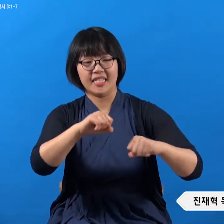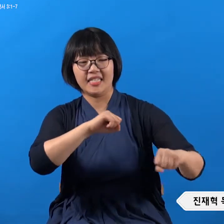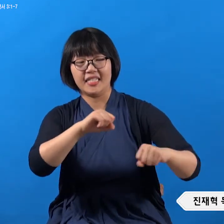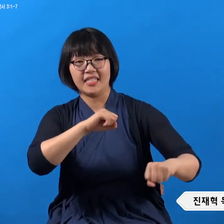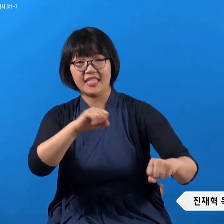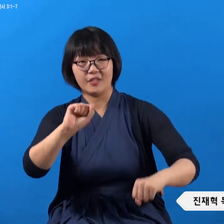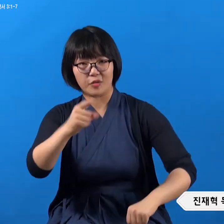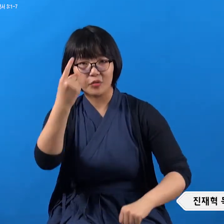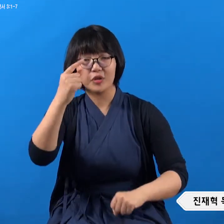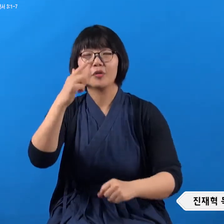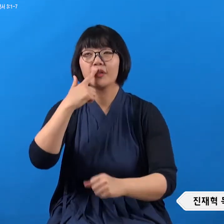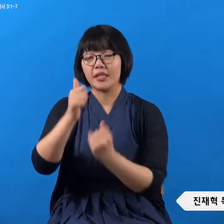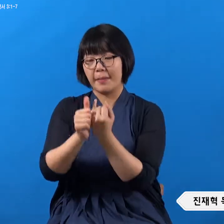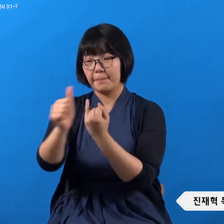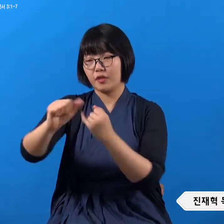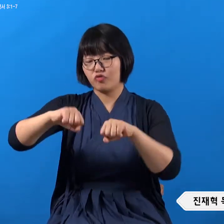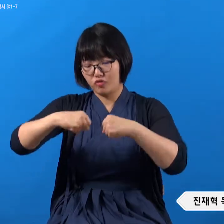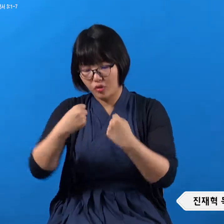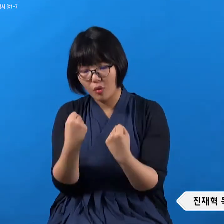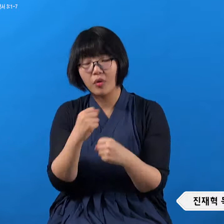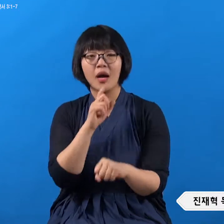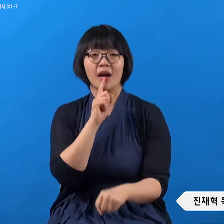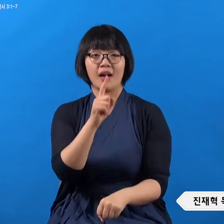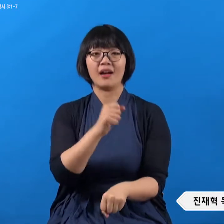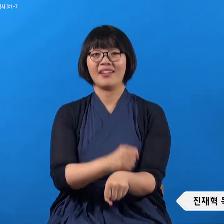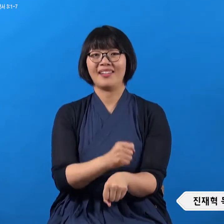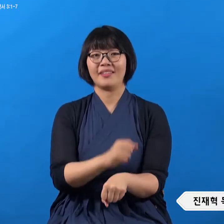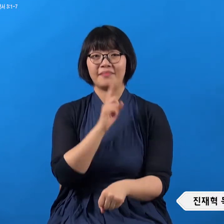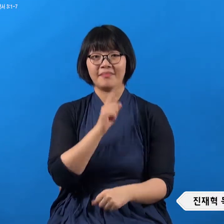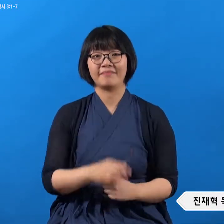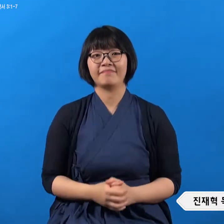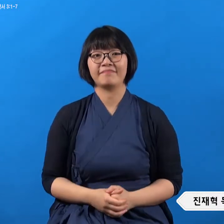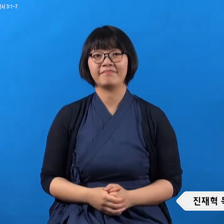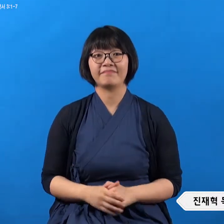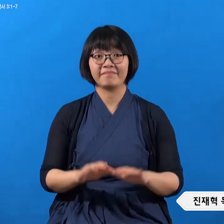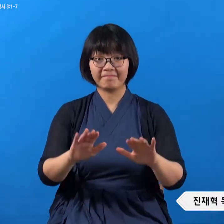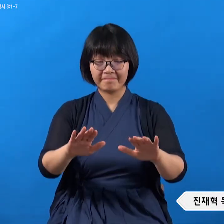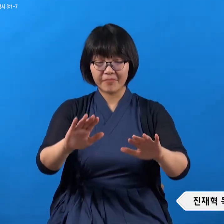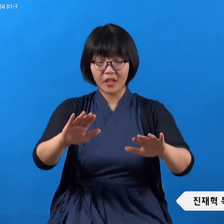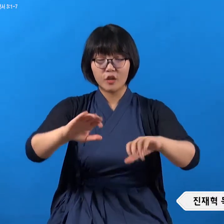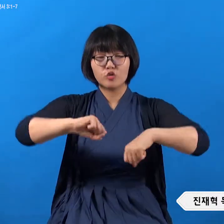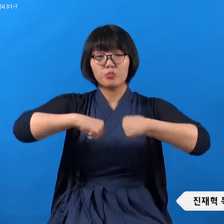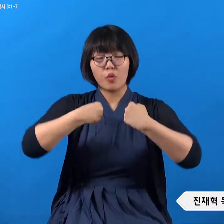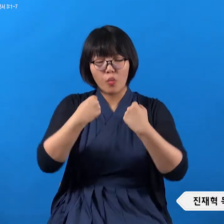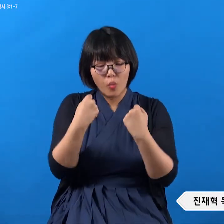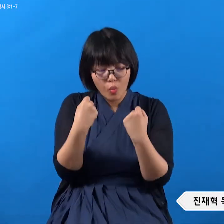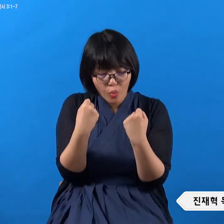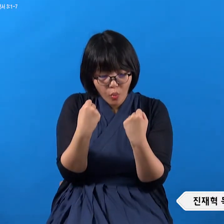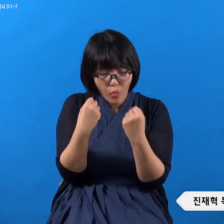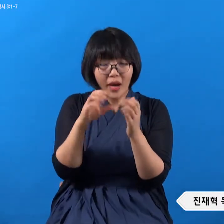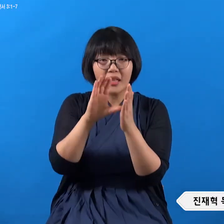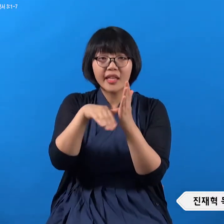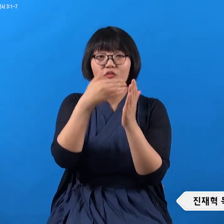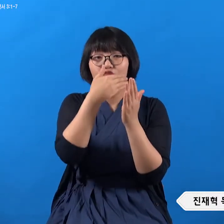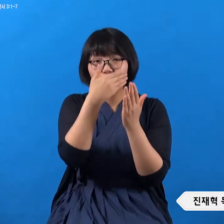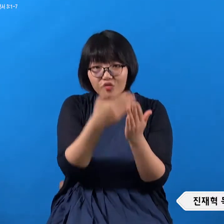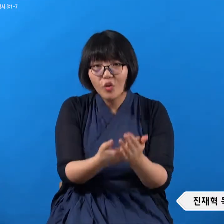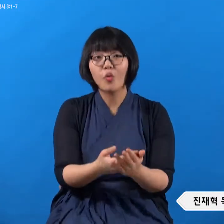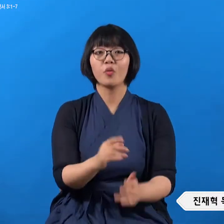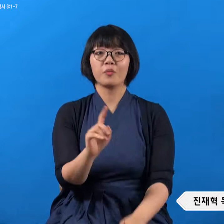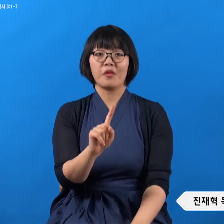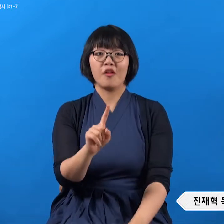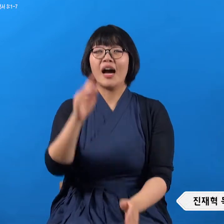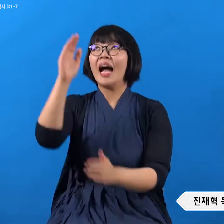말씀하고 있습니다. 우리가 지금까지 이야기했던 것처럼 모든 순복함의 가장 중요한